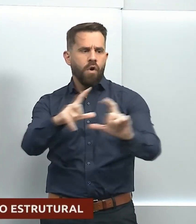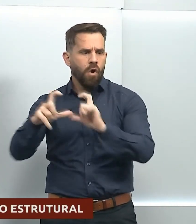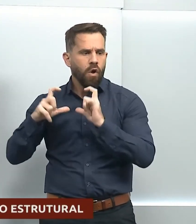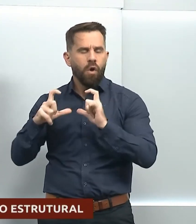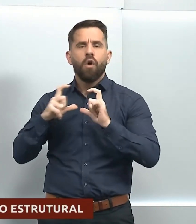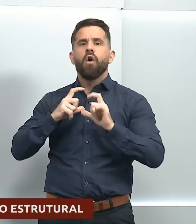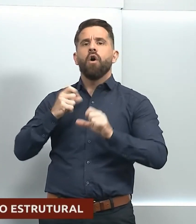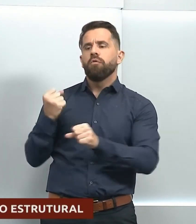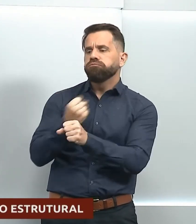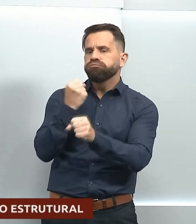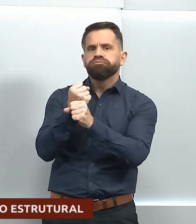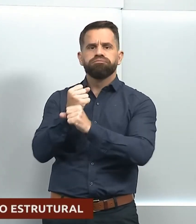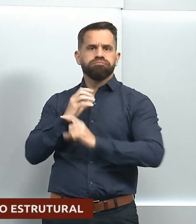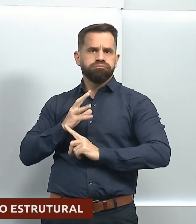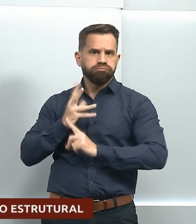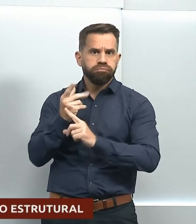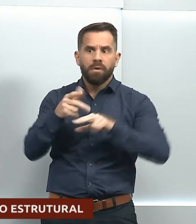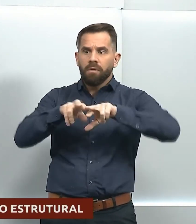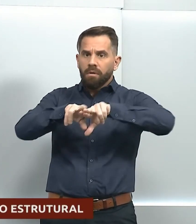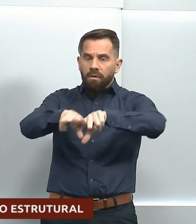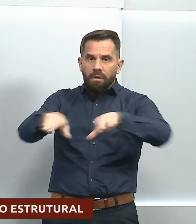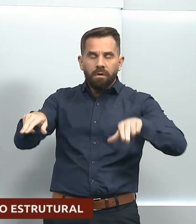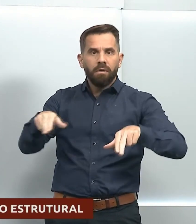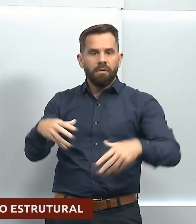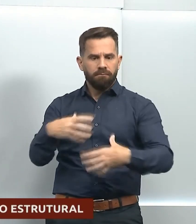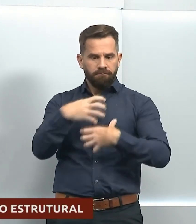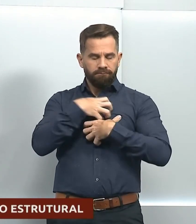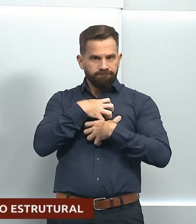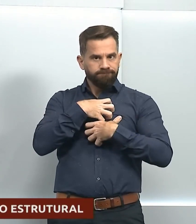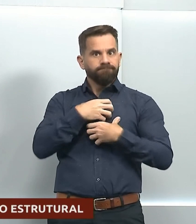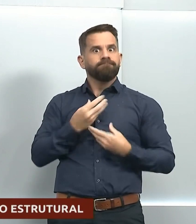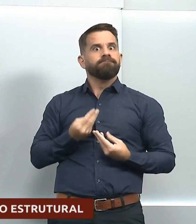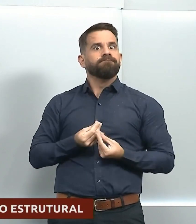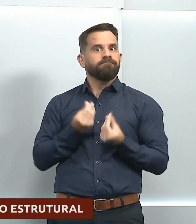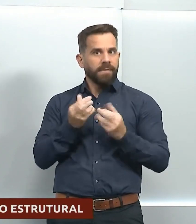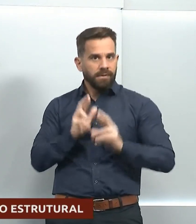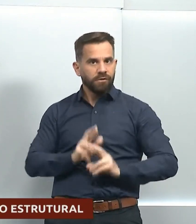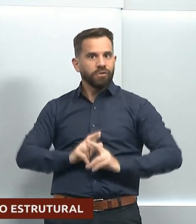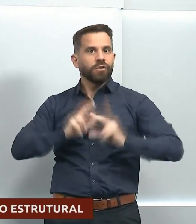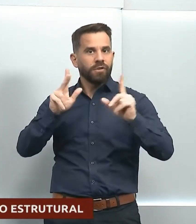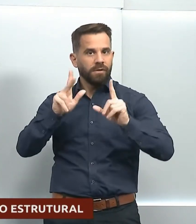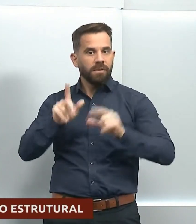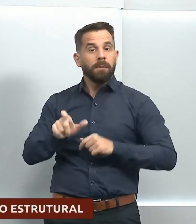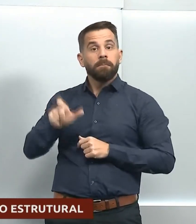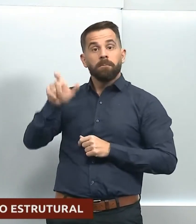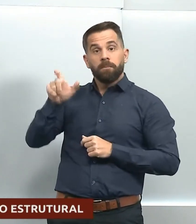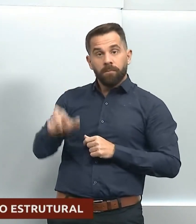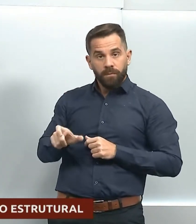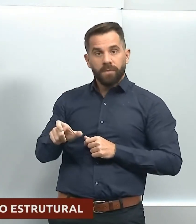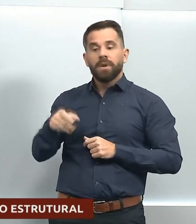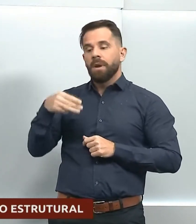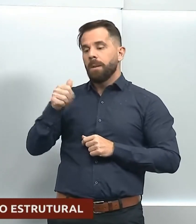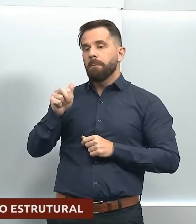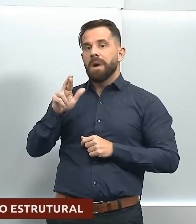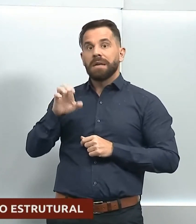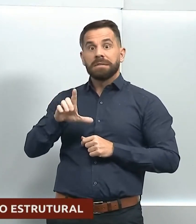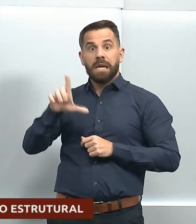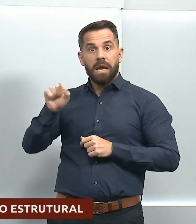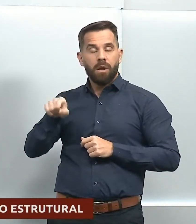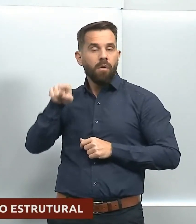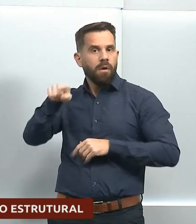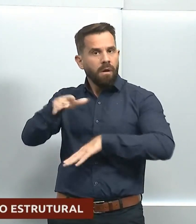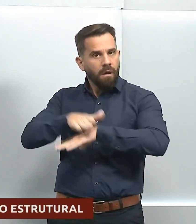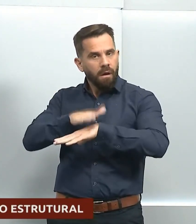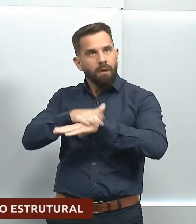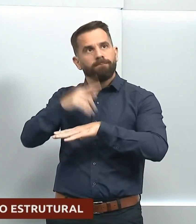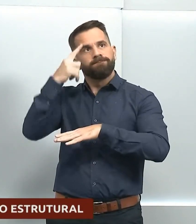que proporcionam diferentes sensações aos visitantes, o goiano Marcelo Maróchica explica que uniu a